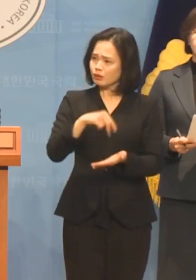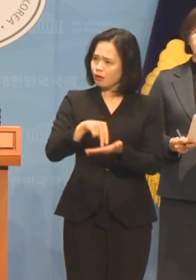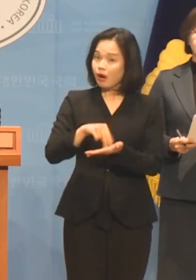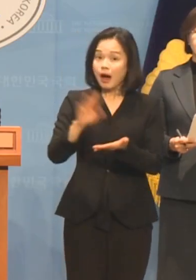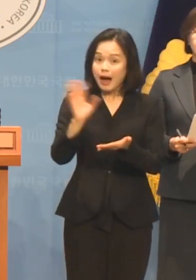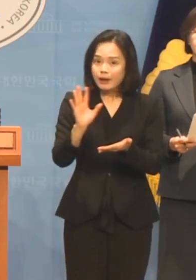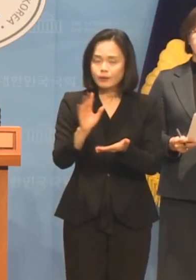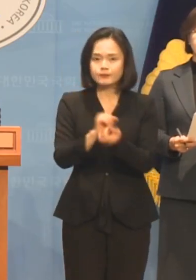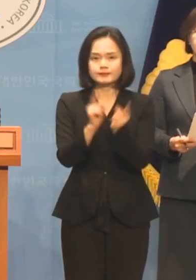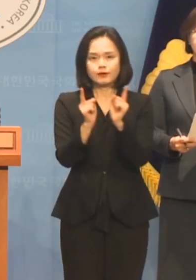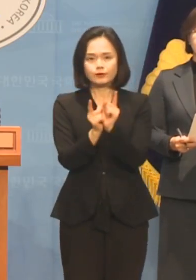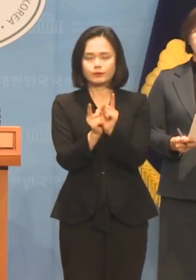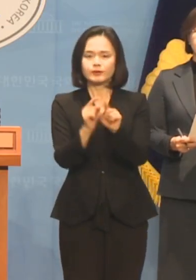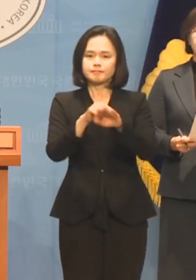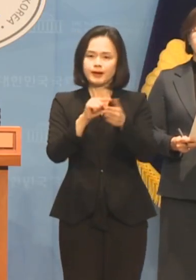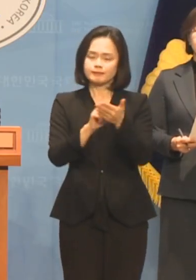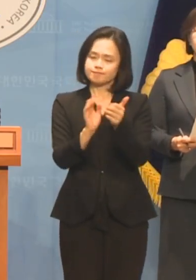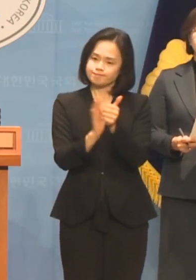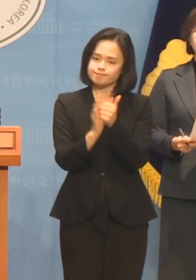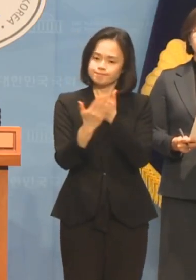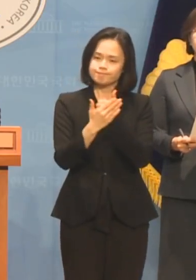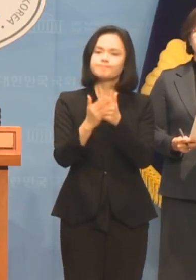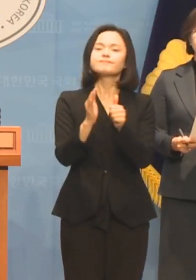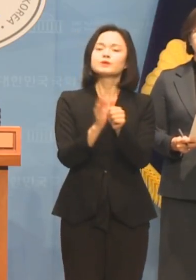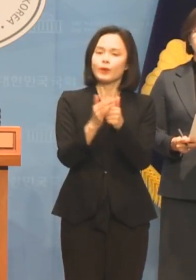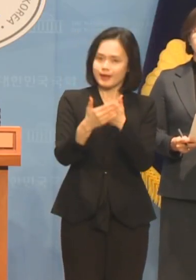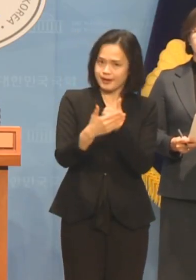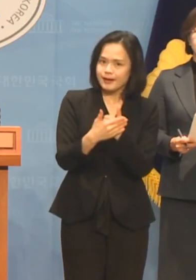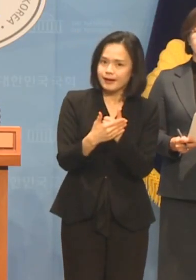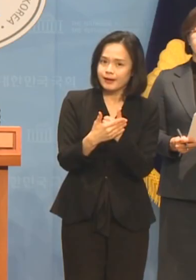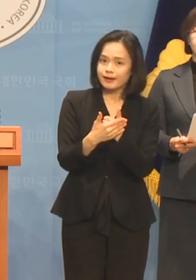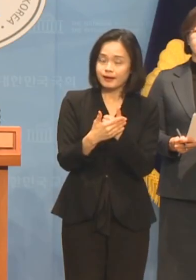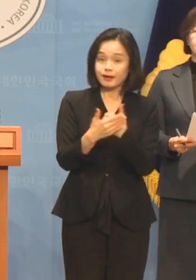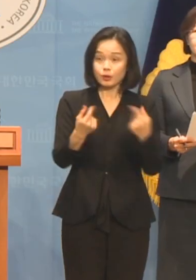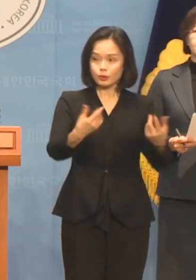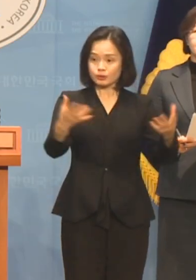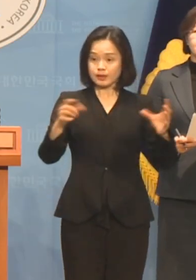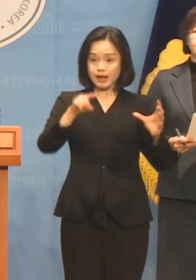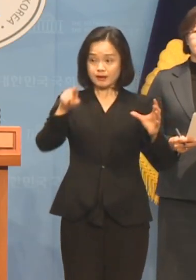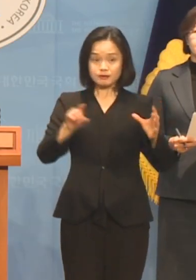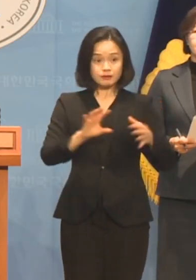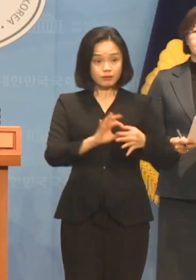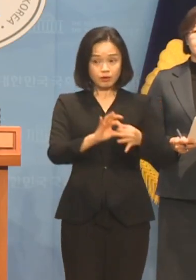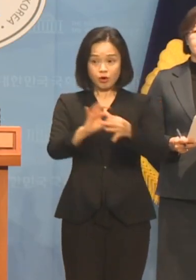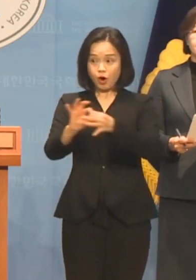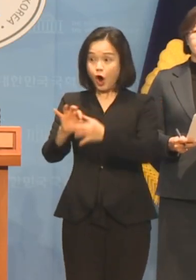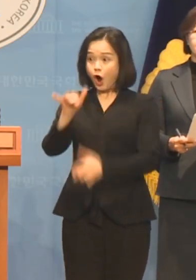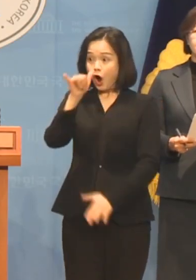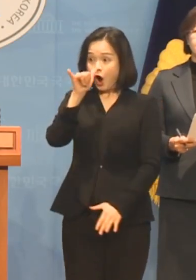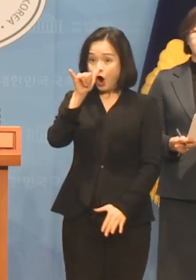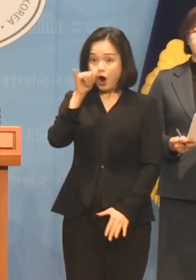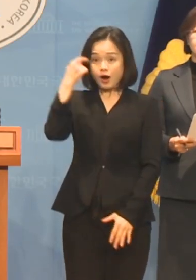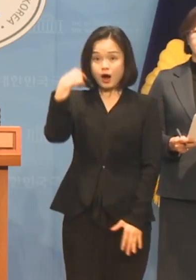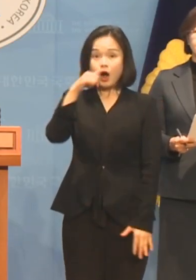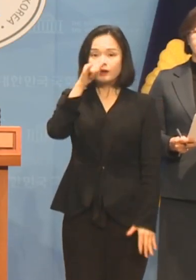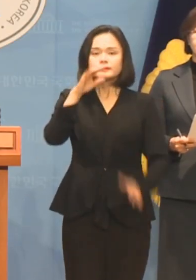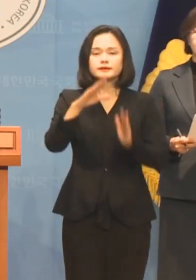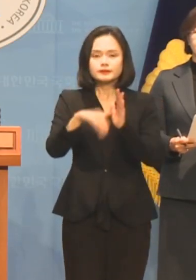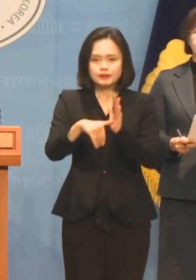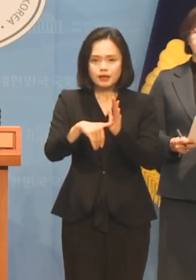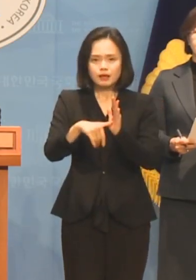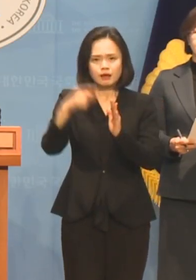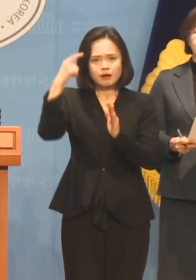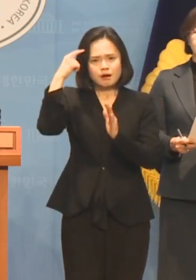지지를 제공하여 공동체 안에서 우리가 연결되어 있다고 느낄 때 비로소 트라우마 회복과